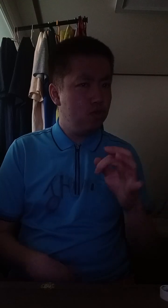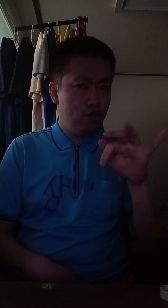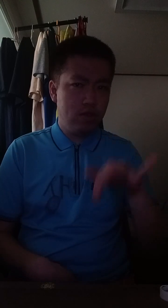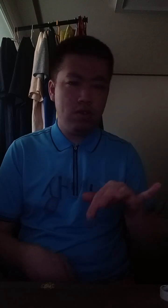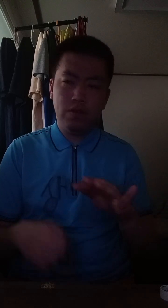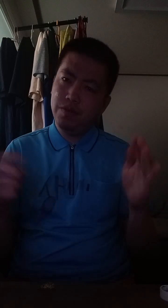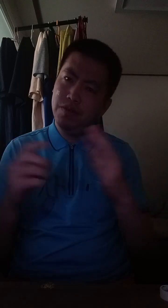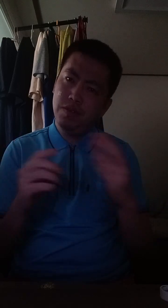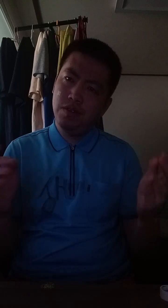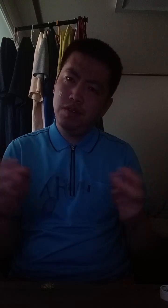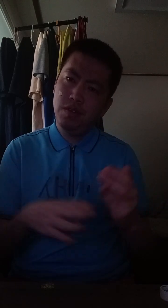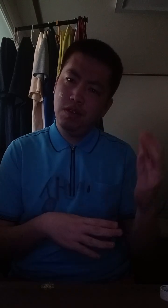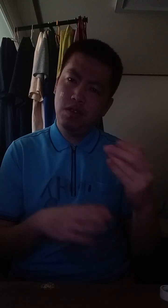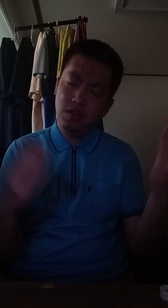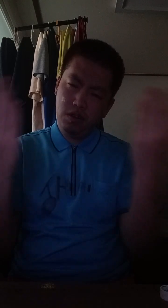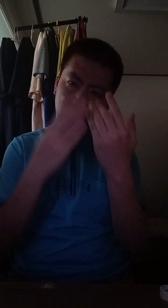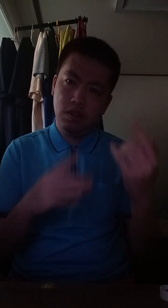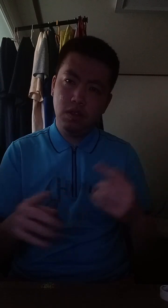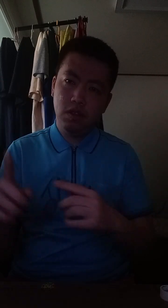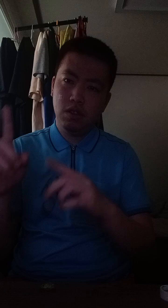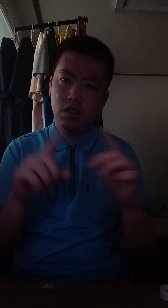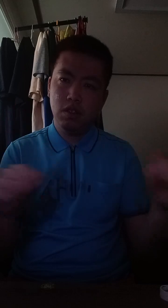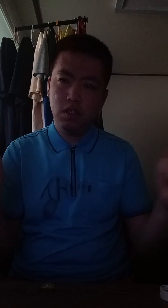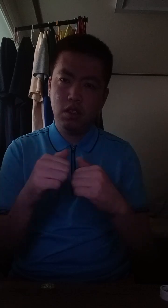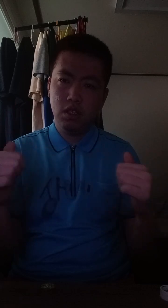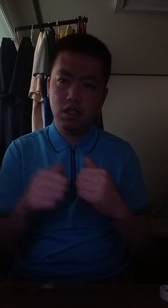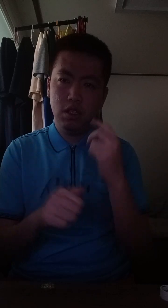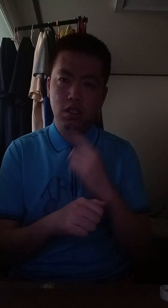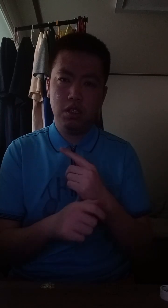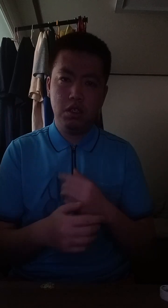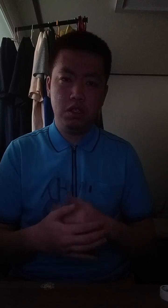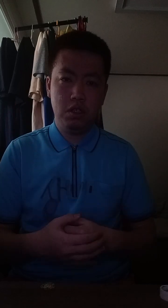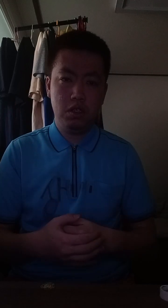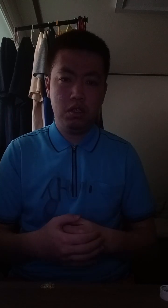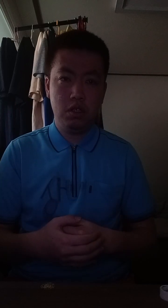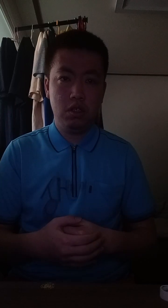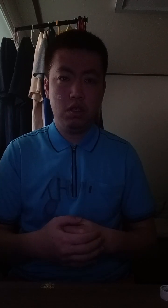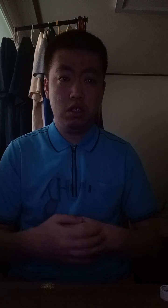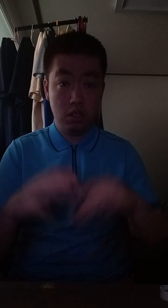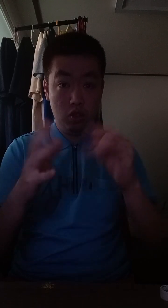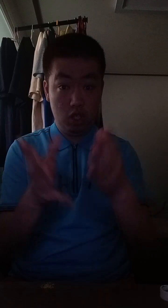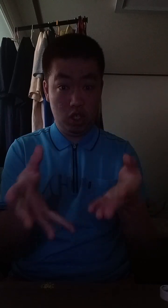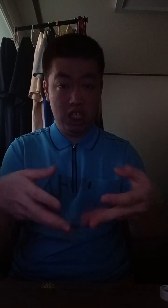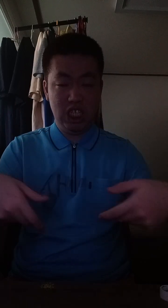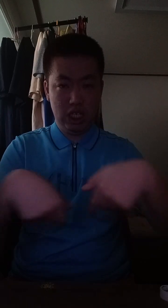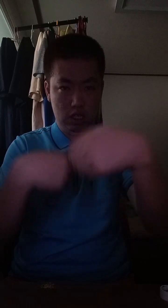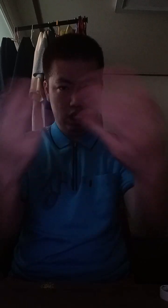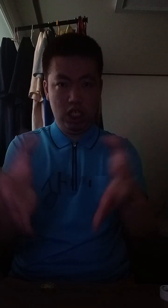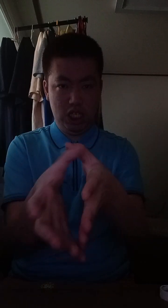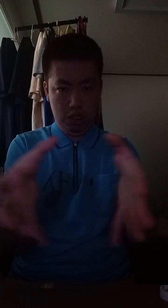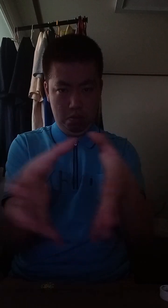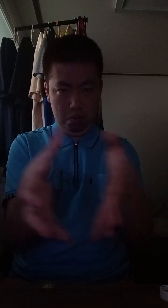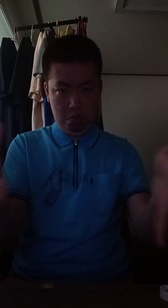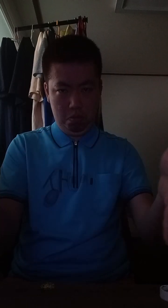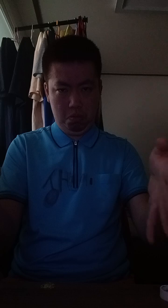오늘 새벽까지 어둠 속에서 더위와 싸워야 했습니다. 경기도 고양시에 있는 이 아파트 단지도